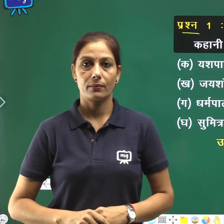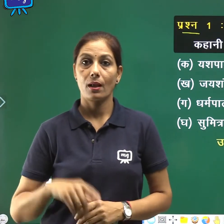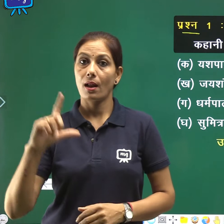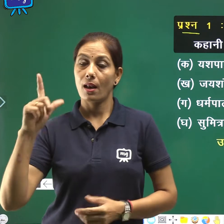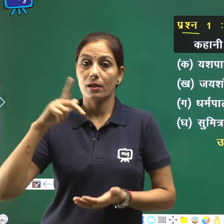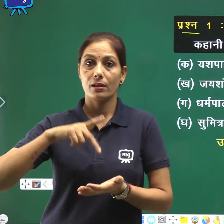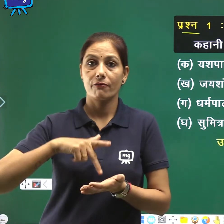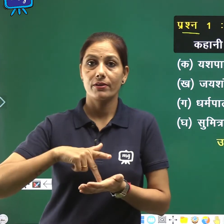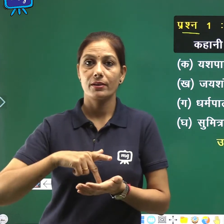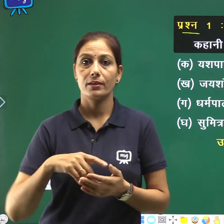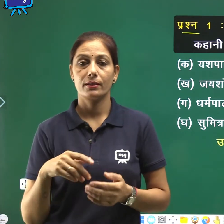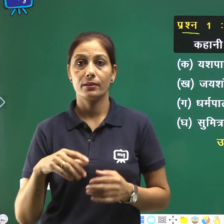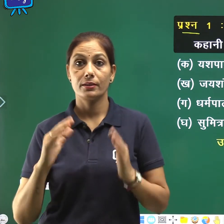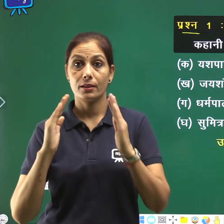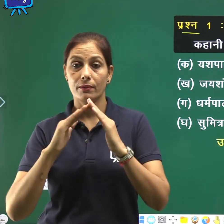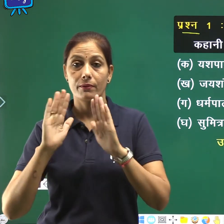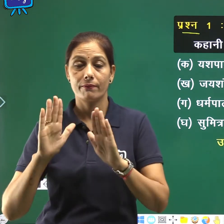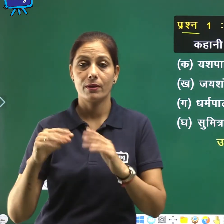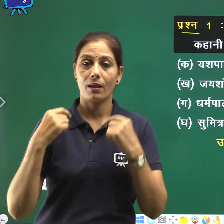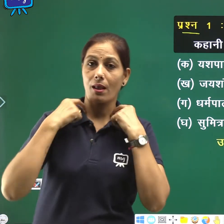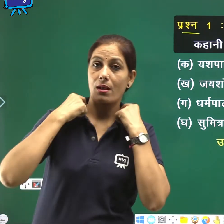लखनवी अंदाज